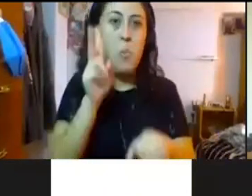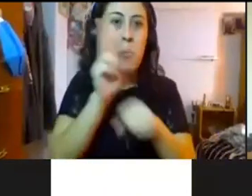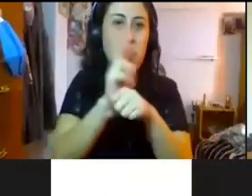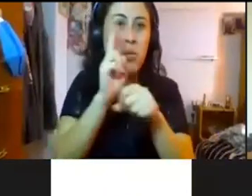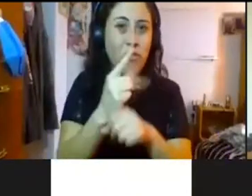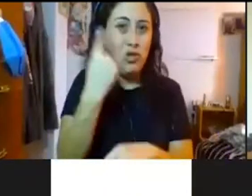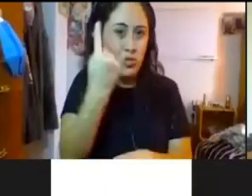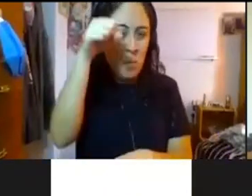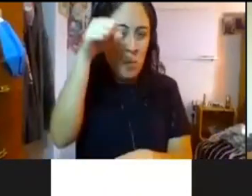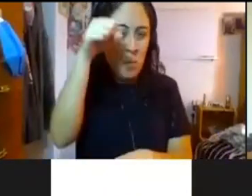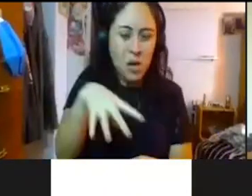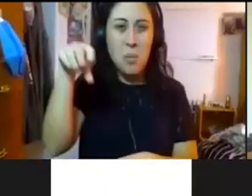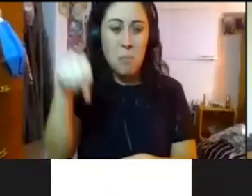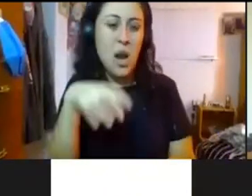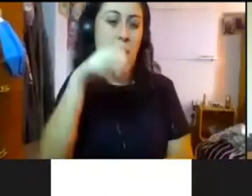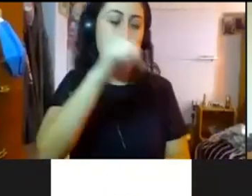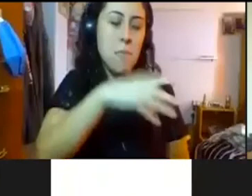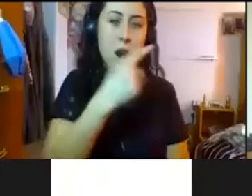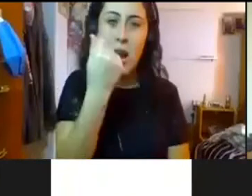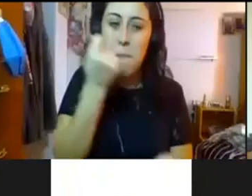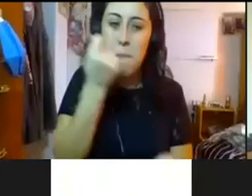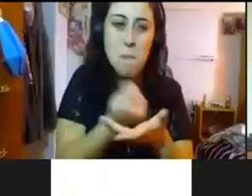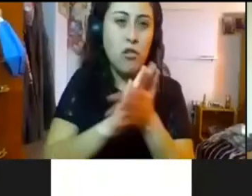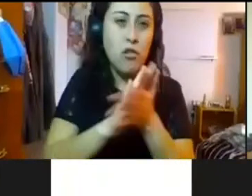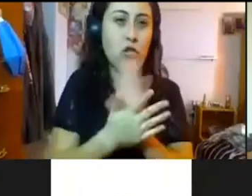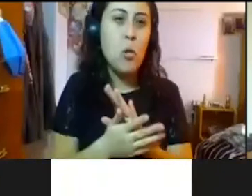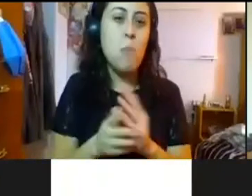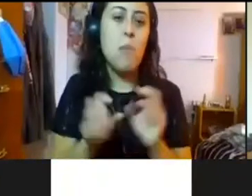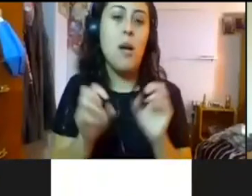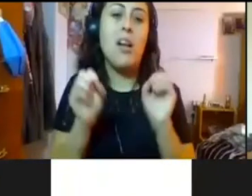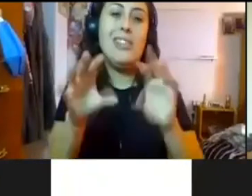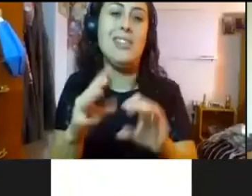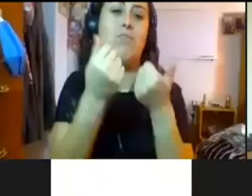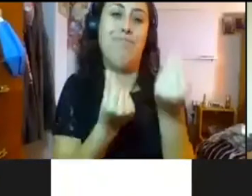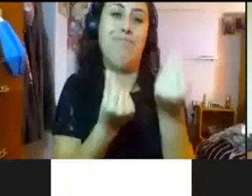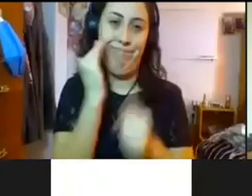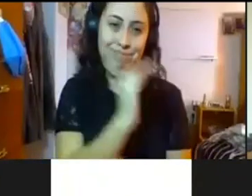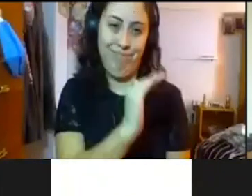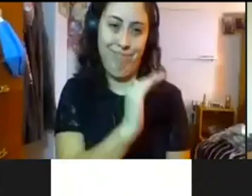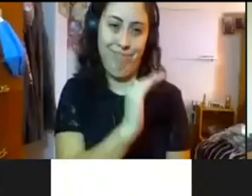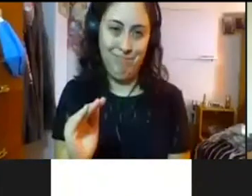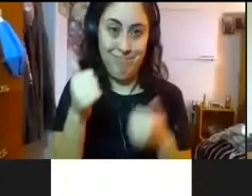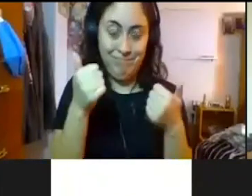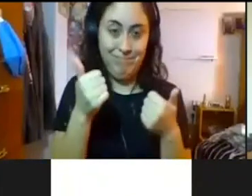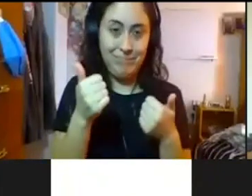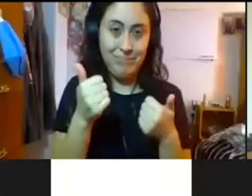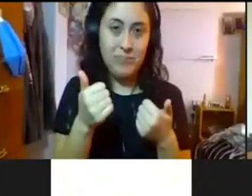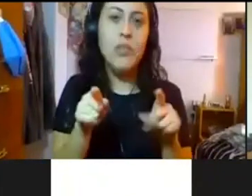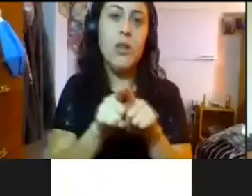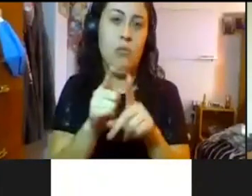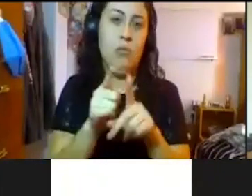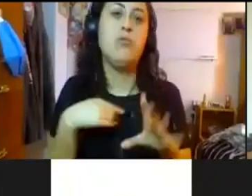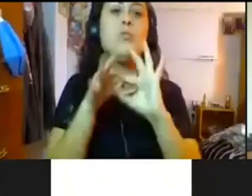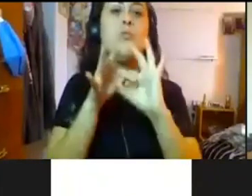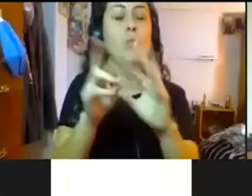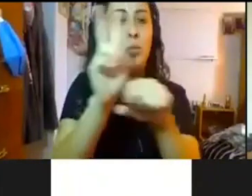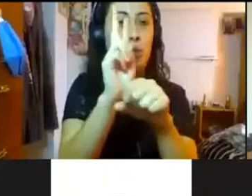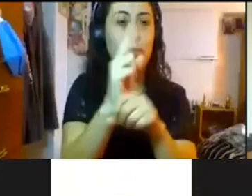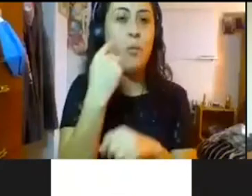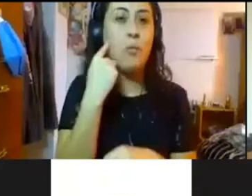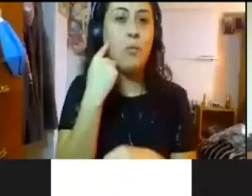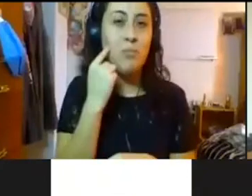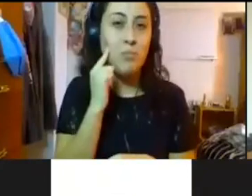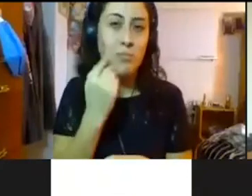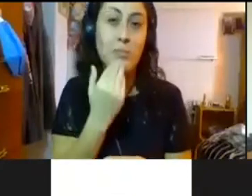de llevar una educación de calidad a la comunidad. Y yo creo que agradezco mucho a Juan Luis y también a la